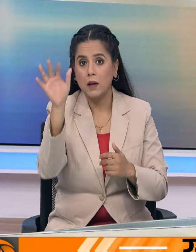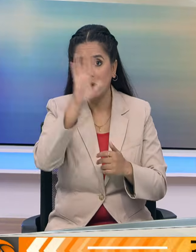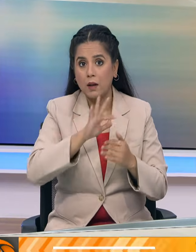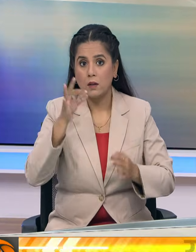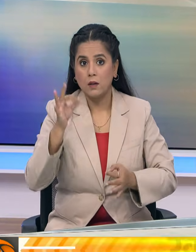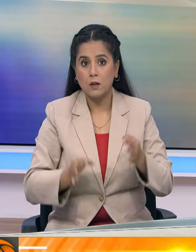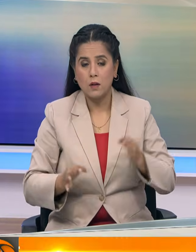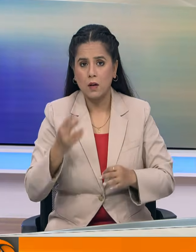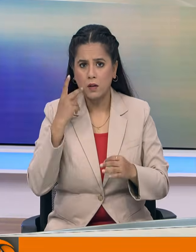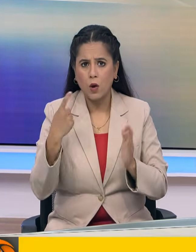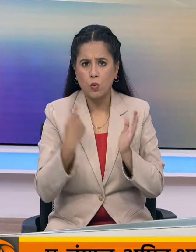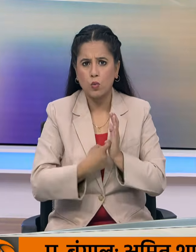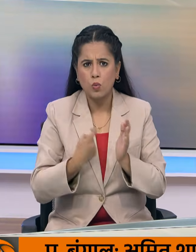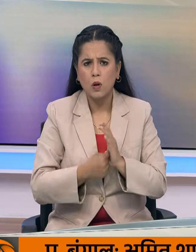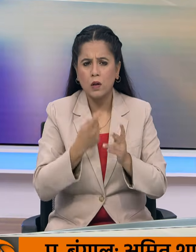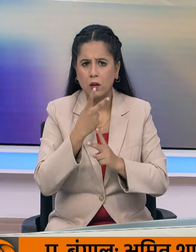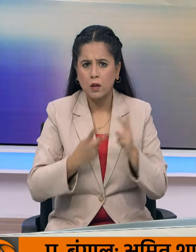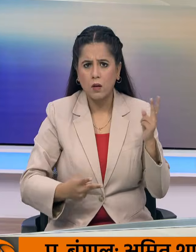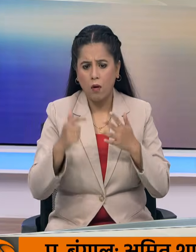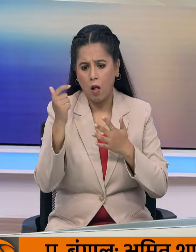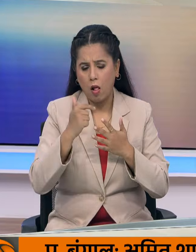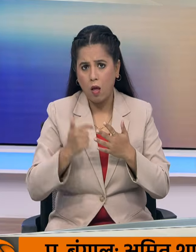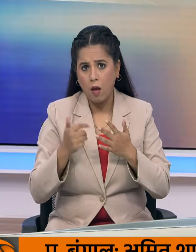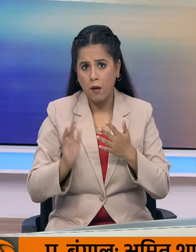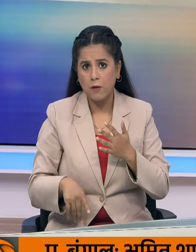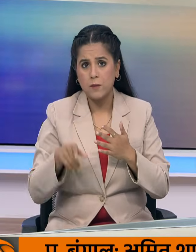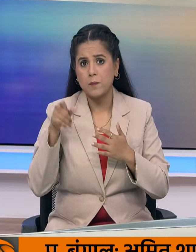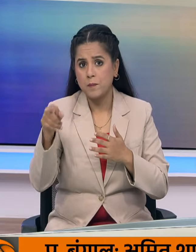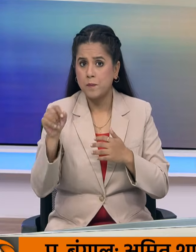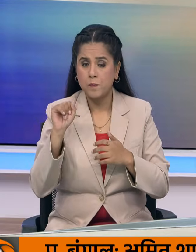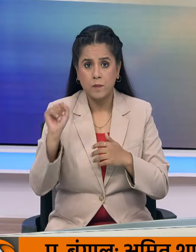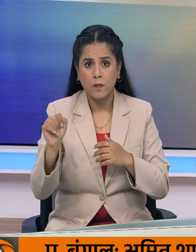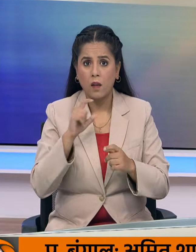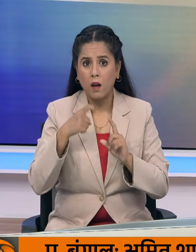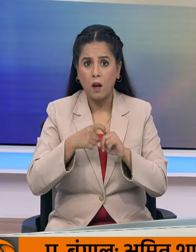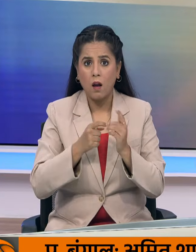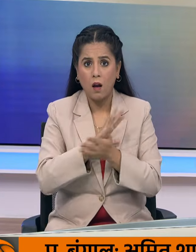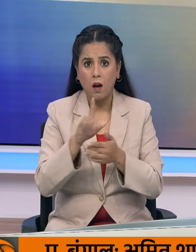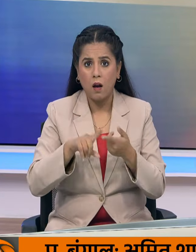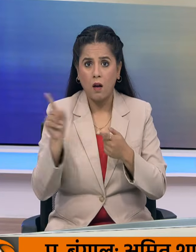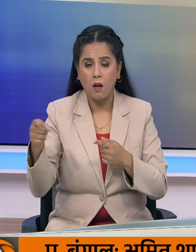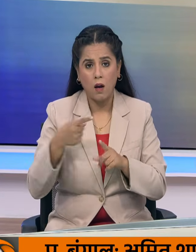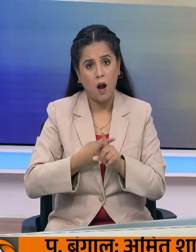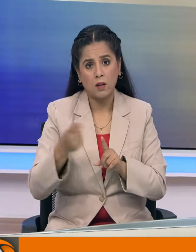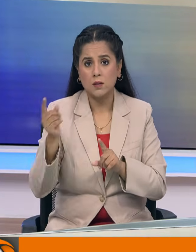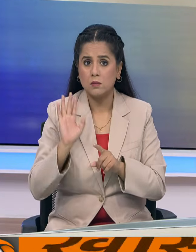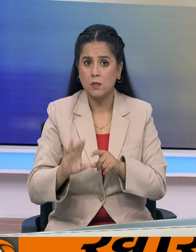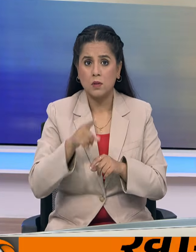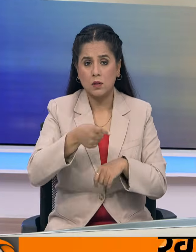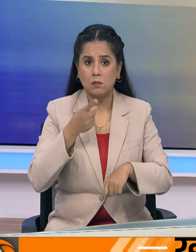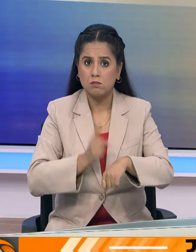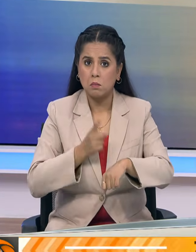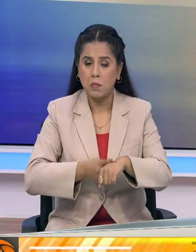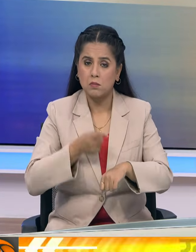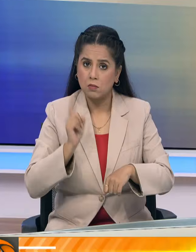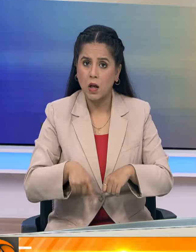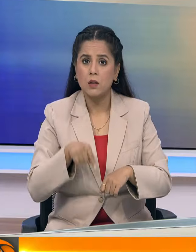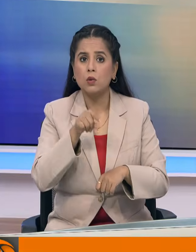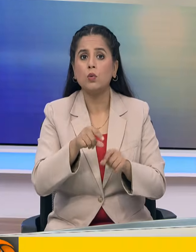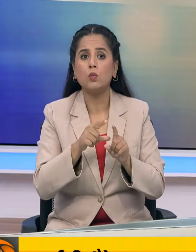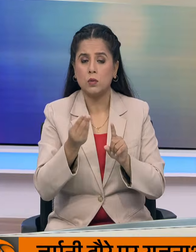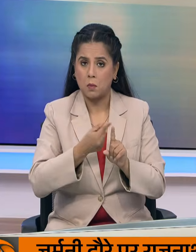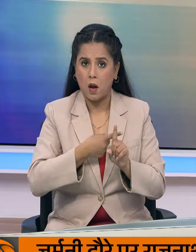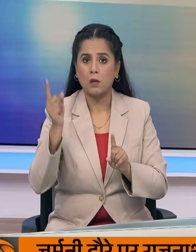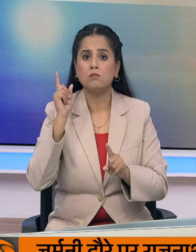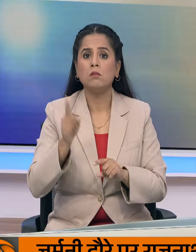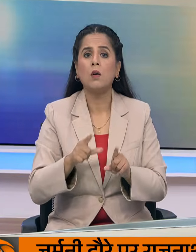न्याय संहिता की अलग अलग धाराओं के तहत खड़गे की टिप्पणियों के लिए उनके खिलाफ उपयुक्त दंडात्मक और नियामक कार्रवाई शुरू